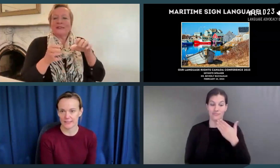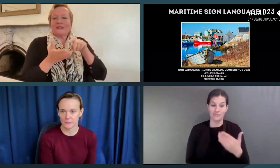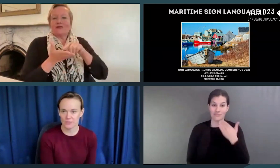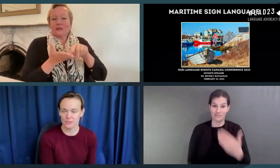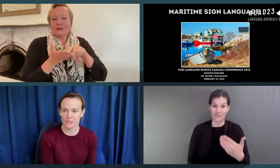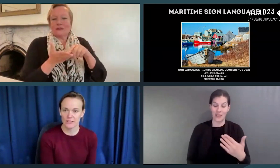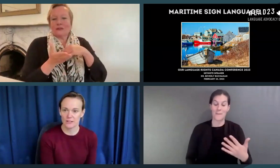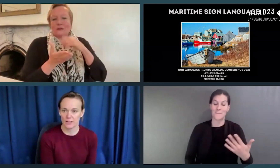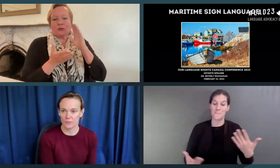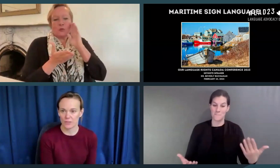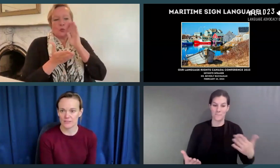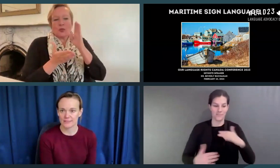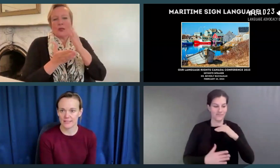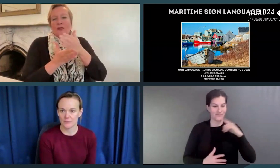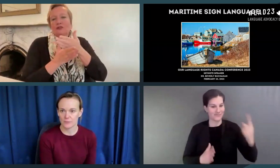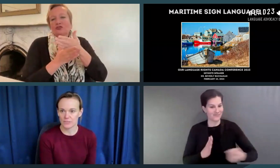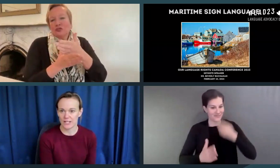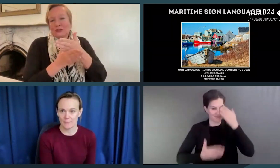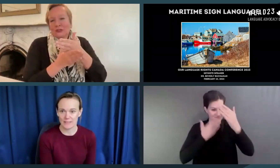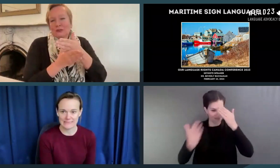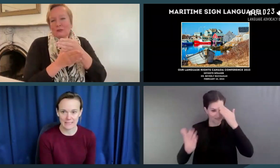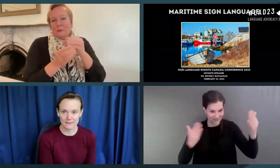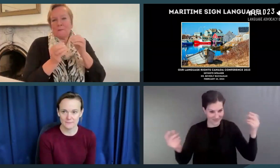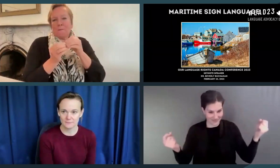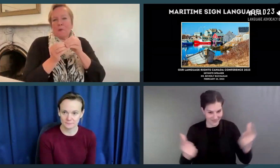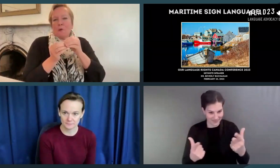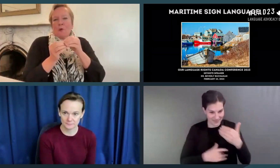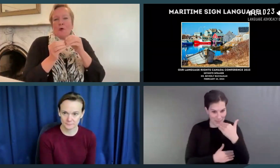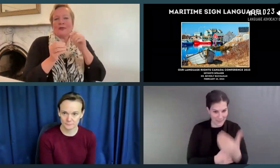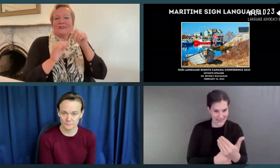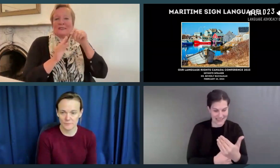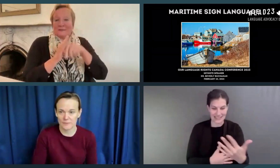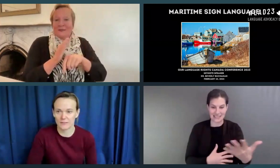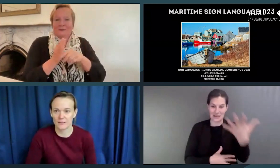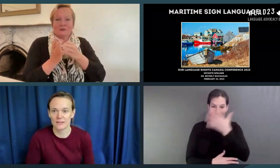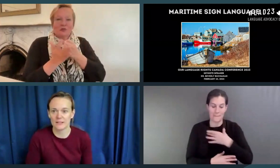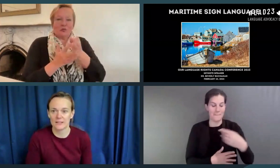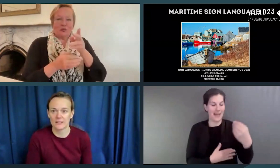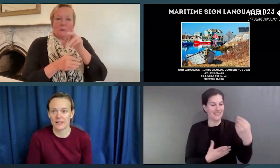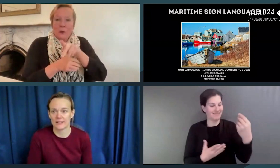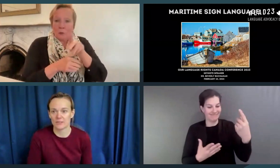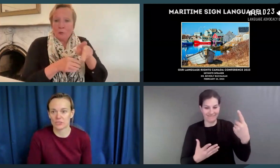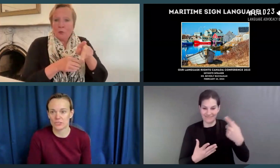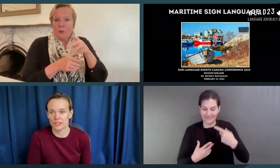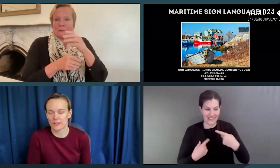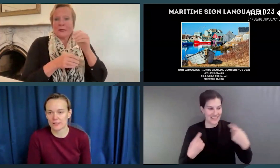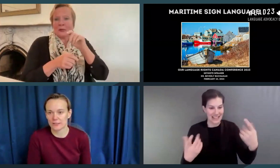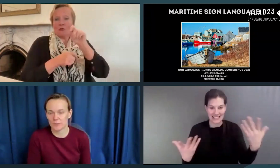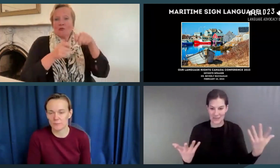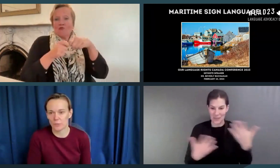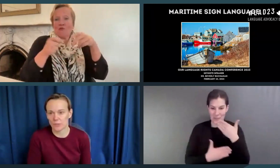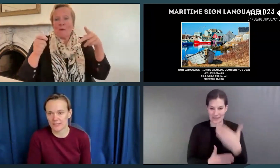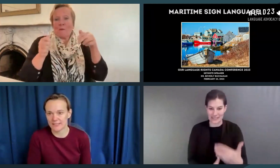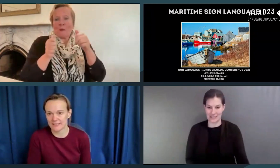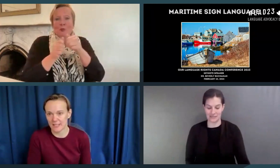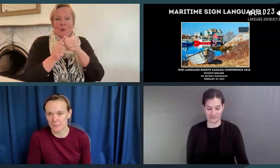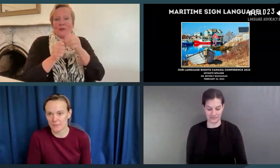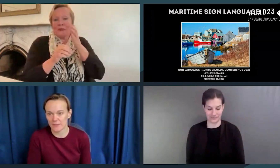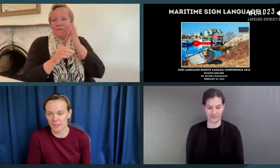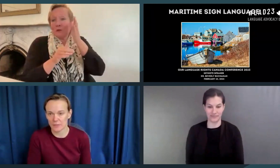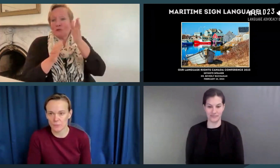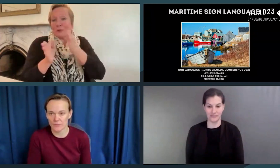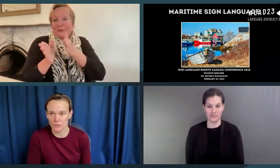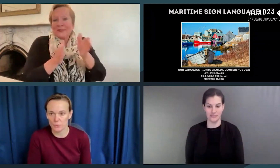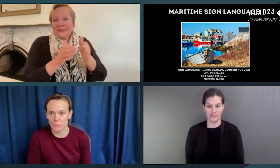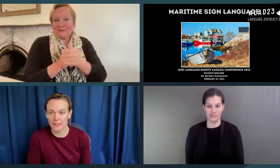des maritimes. Nous l'appelons le MSL. Et je vais partager un peu davantage en